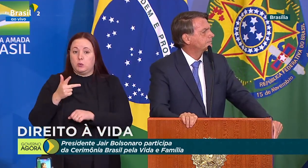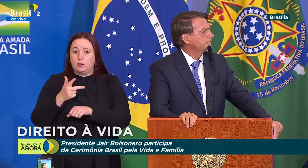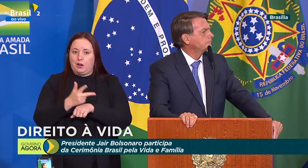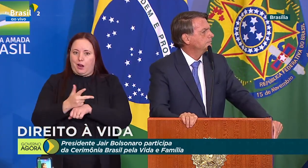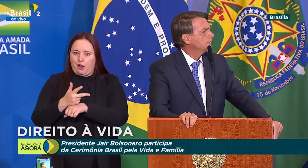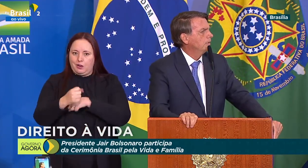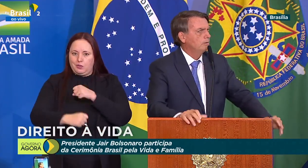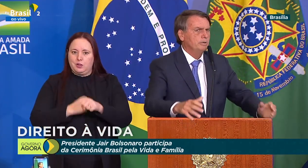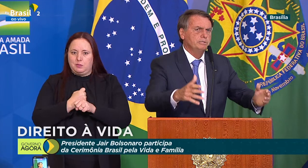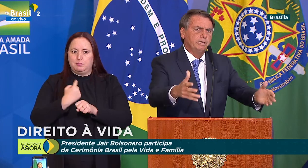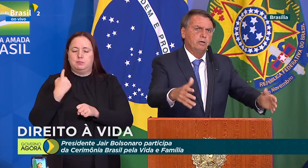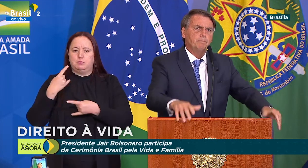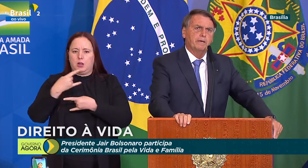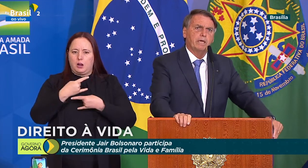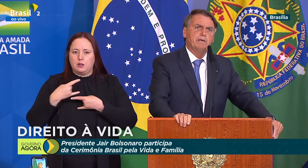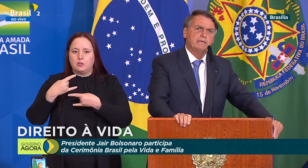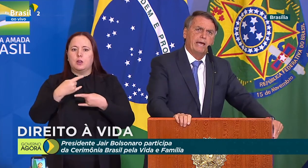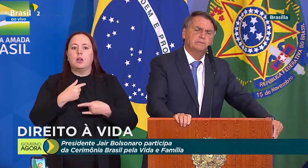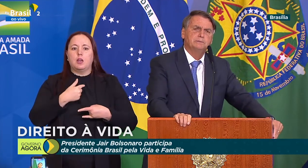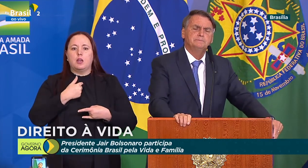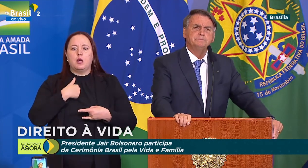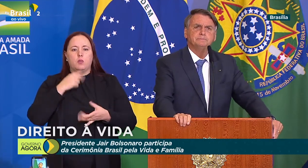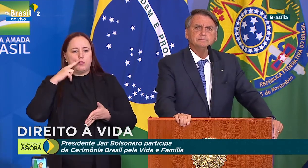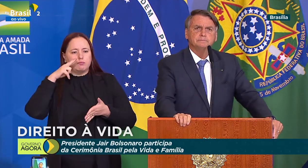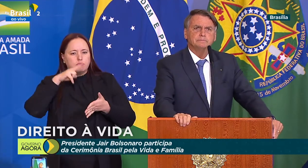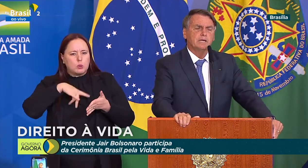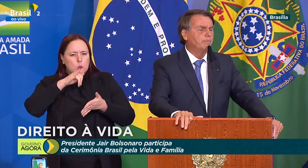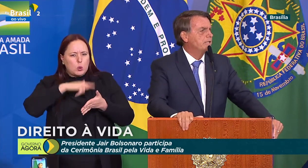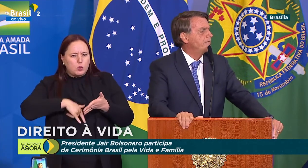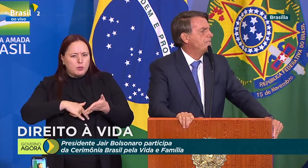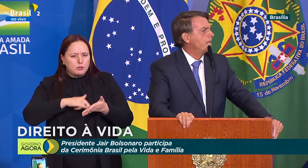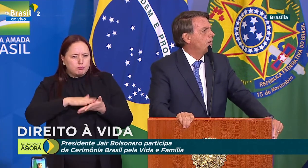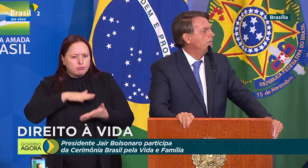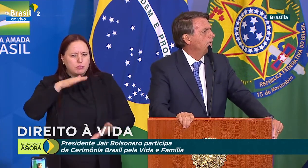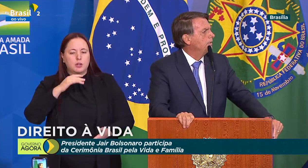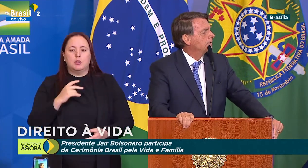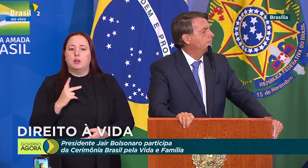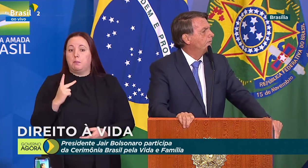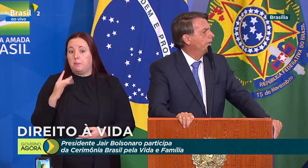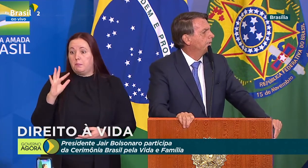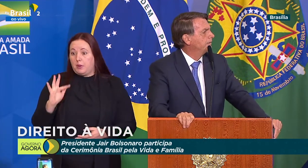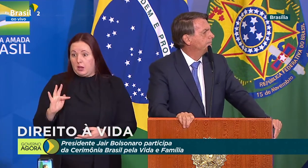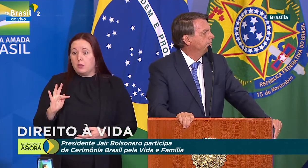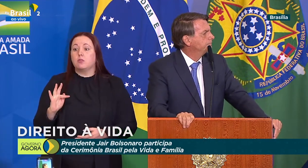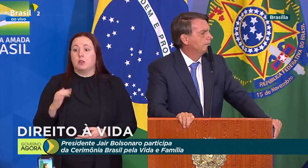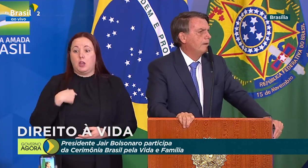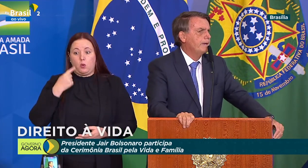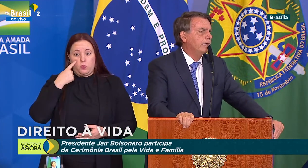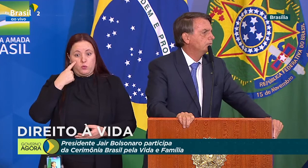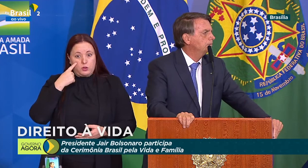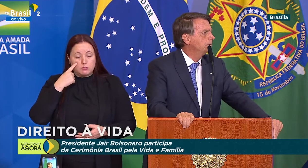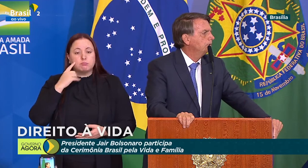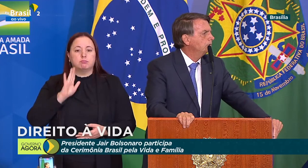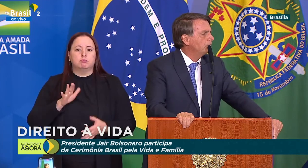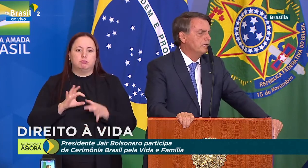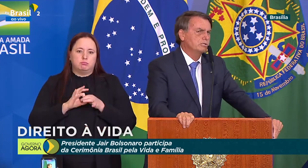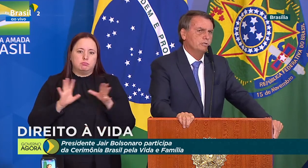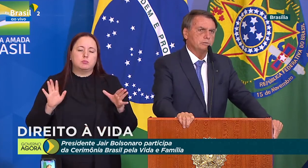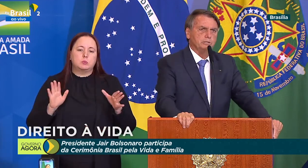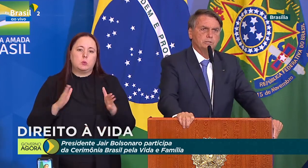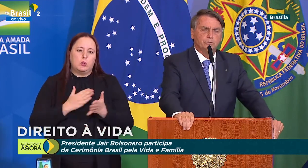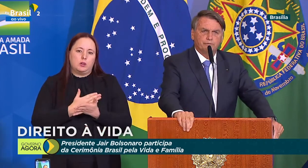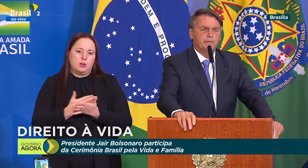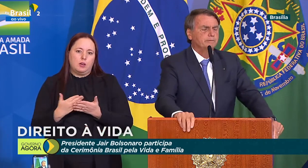do ano passado onde eu peguei o inquérito da Polícia Federal que foi aberto